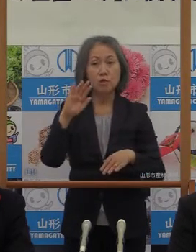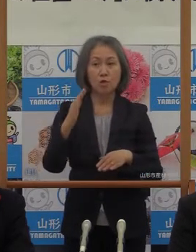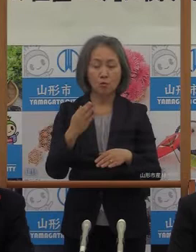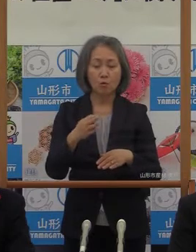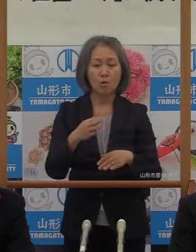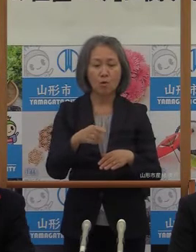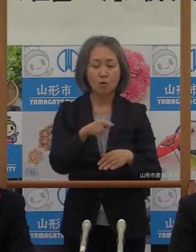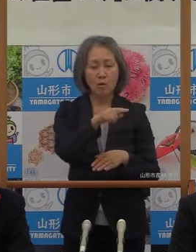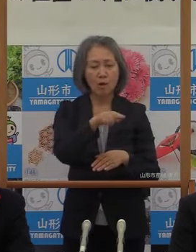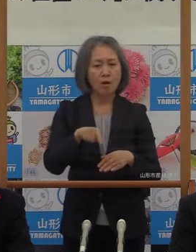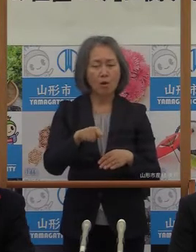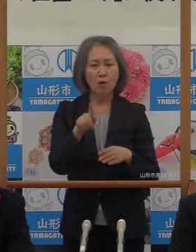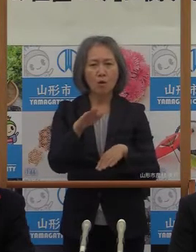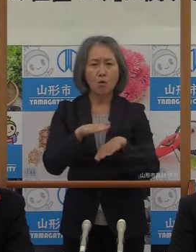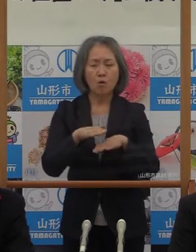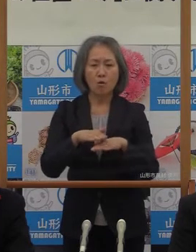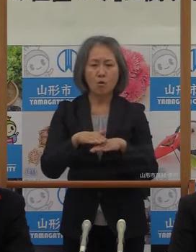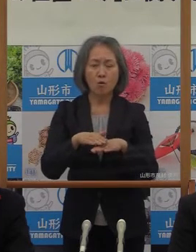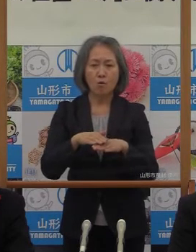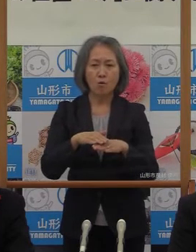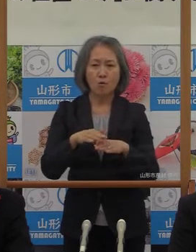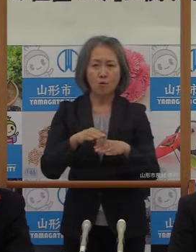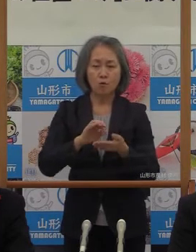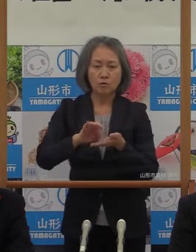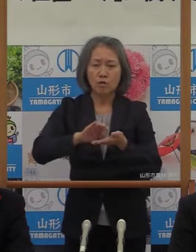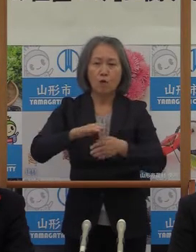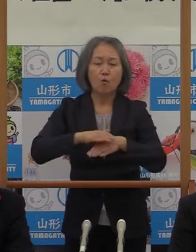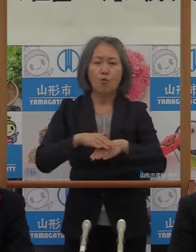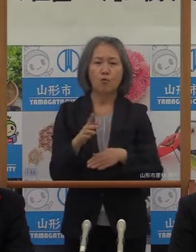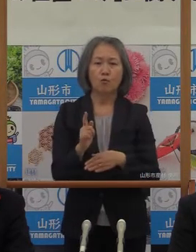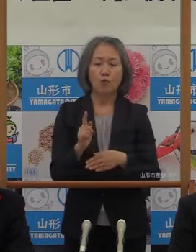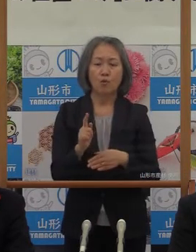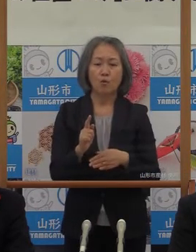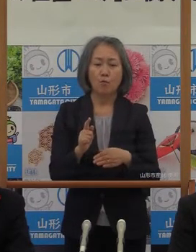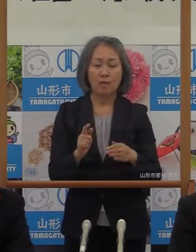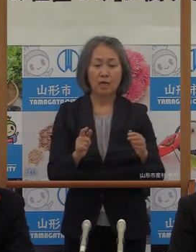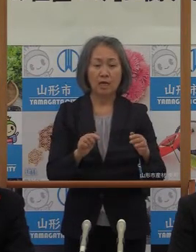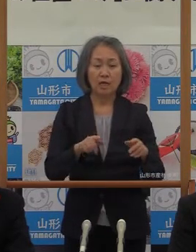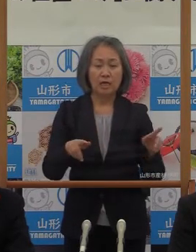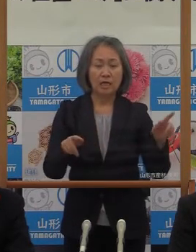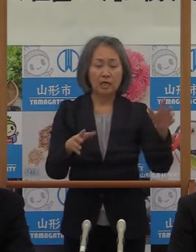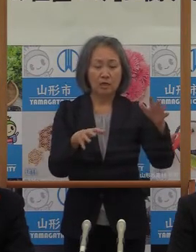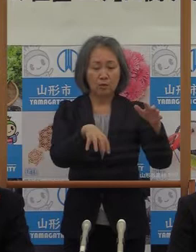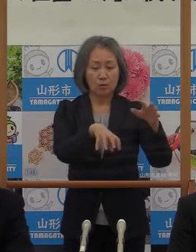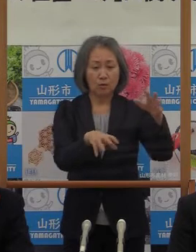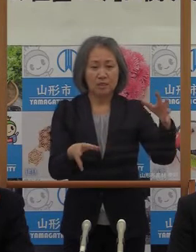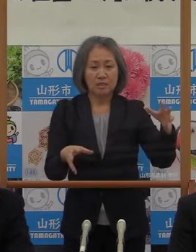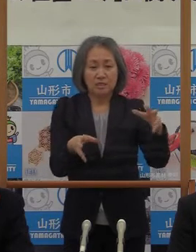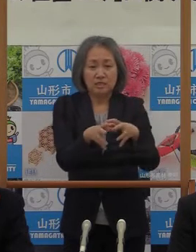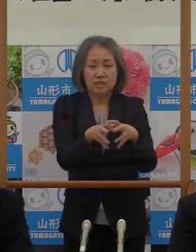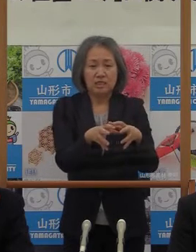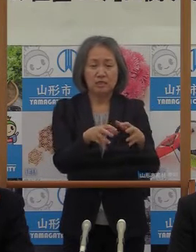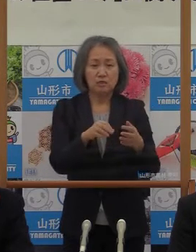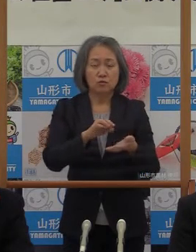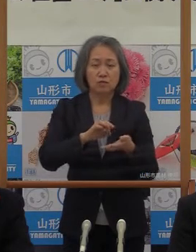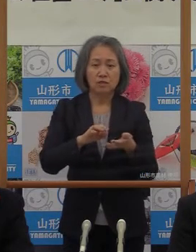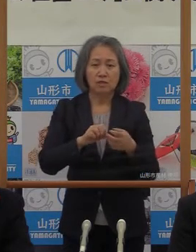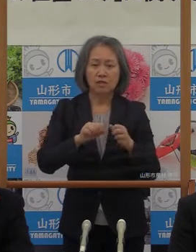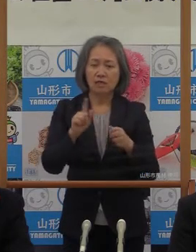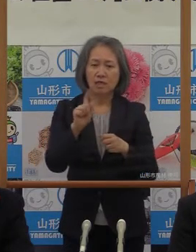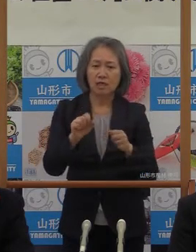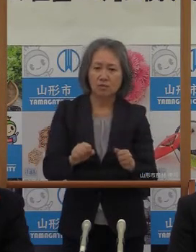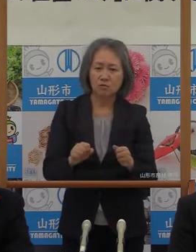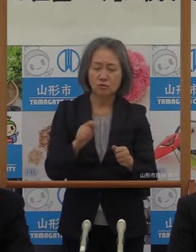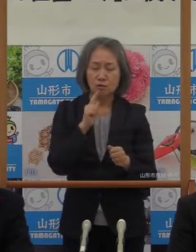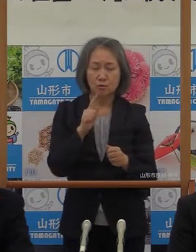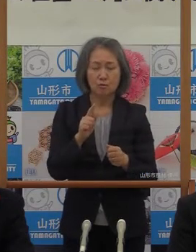ういうふうに取り扱っていくのか、一体としてというわけには多分いかないんだろうと思うんですけれども、何か今